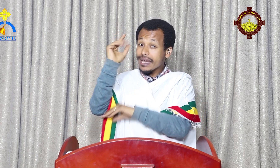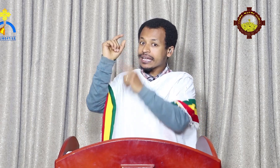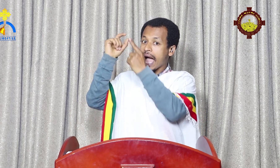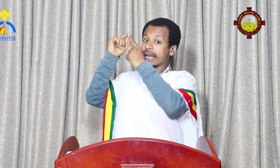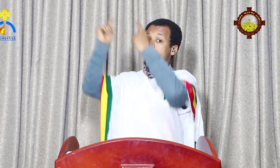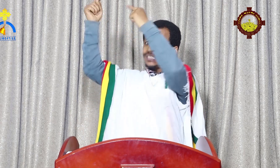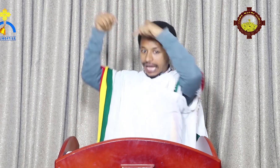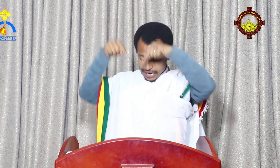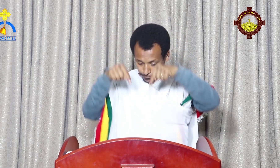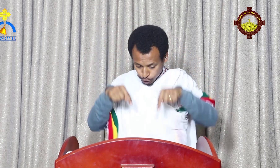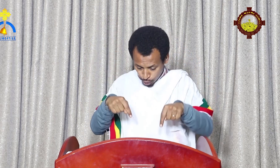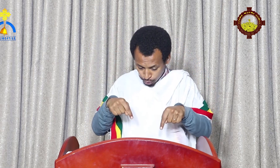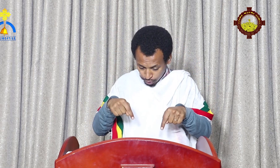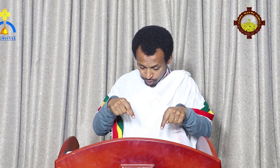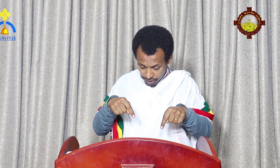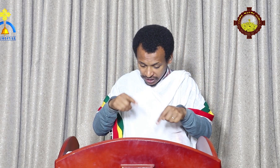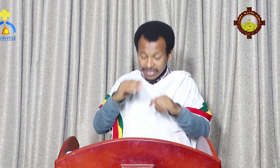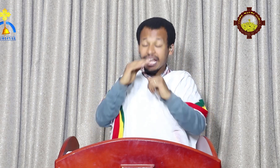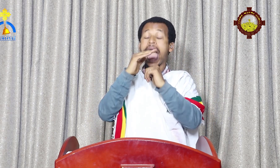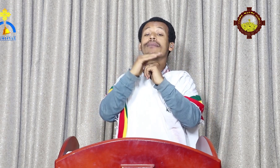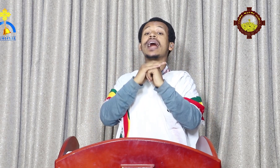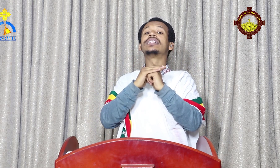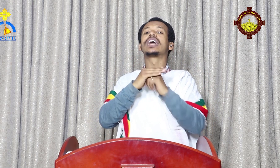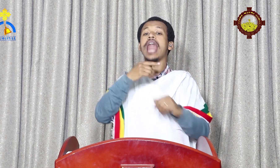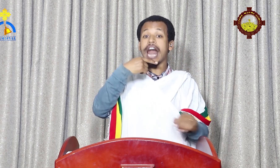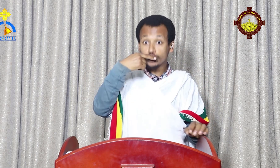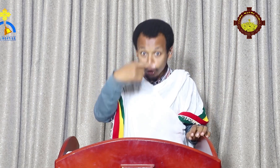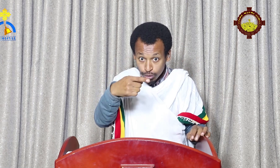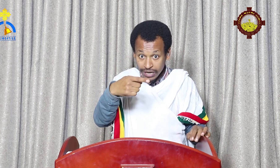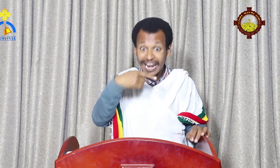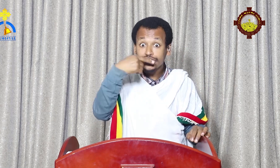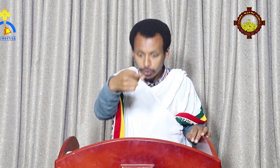እግዚአብሔር ቃል የመጣላችሁ ከአማልክት ላላችሁ ካላቸው